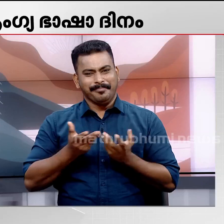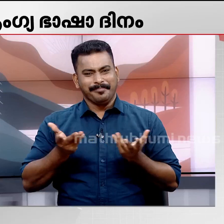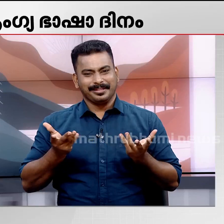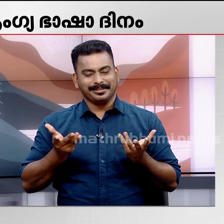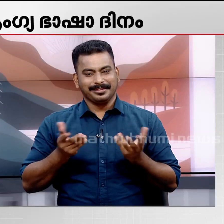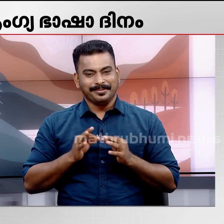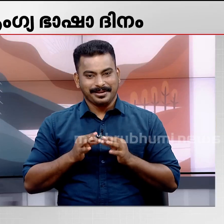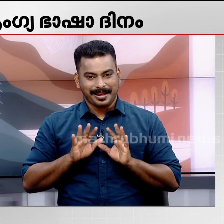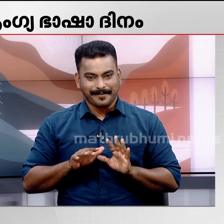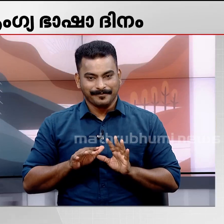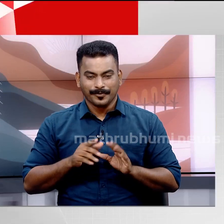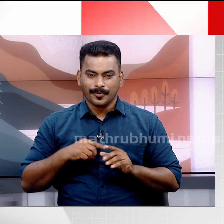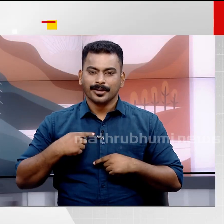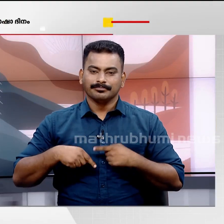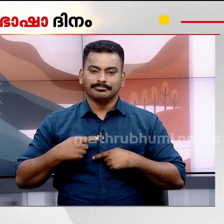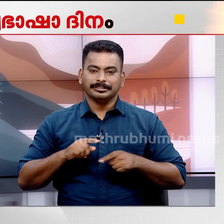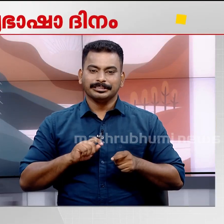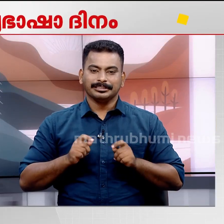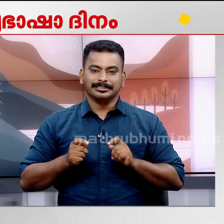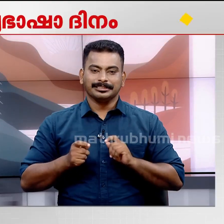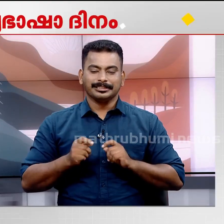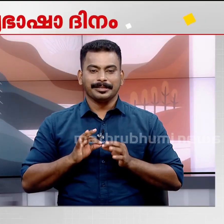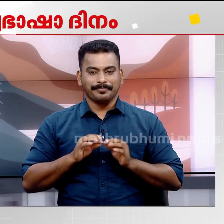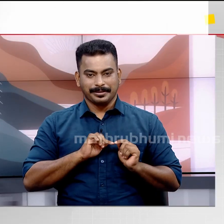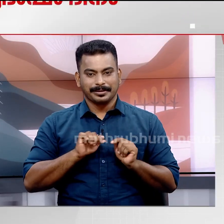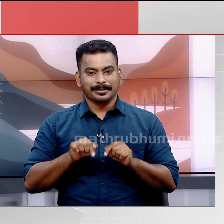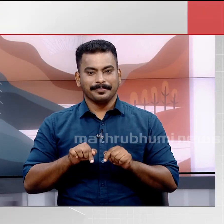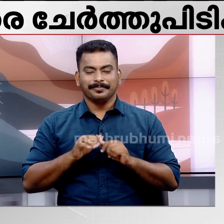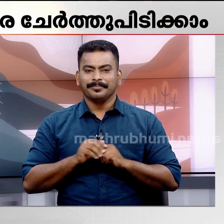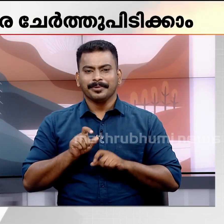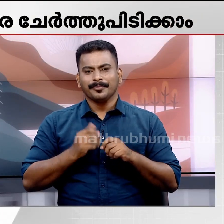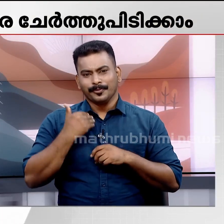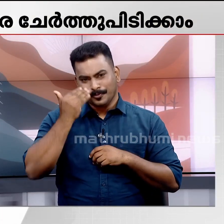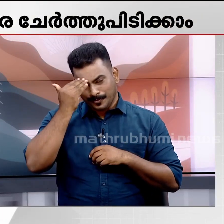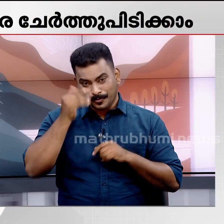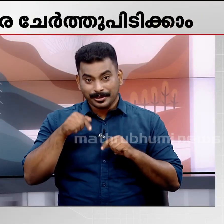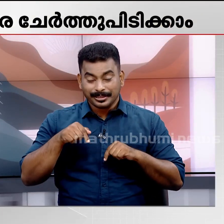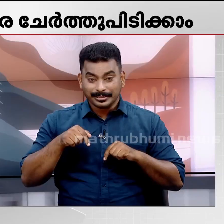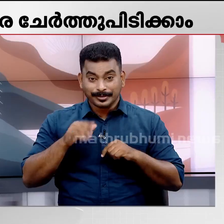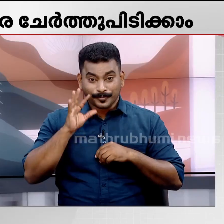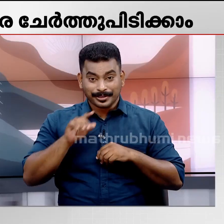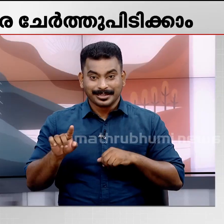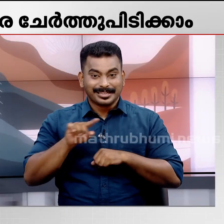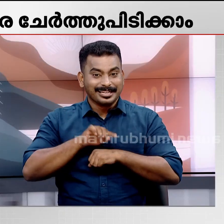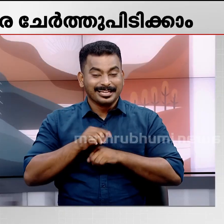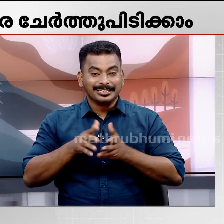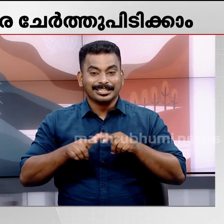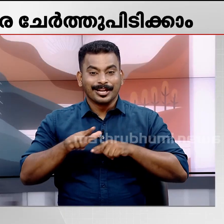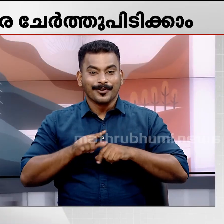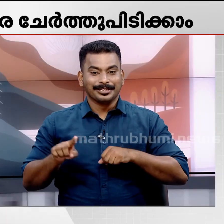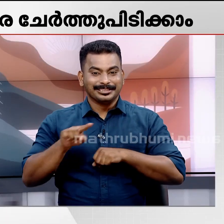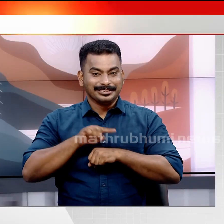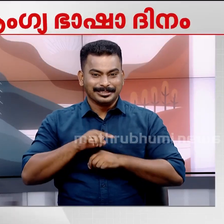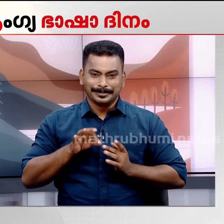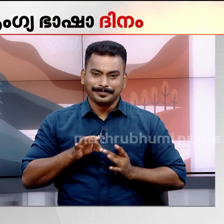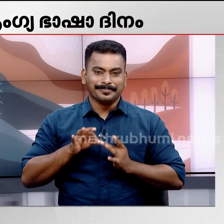നിരയുണ്ട്. അവരെല്ലാം ഓരോ ദിവസം മാറി മാറി പ്രേക്ഷകരിലേക്ക് എത്തുന്നതാണ്, ആളുകൾക്ക് അറിയാവുന്നതാണ്. ഇങ്ങനത്തെ ഒരു ദിവസം എന്നത് നിങ്ങളെ സംബന്ധിച്ച് കുറച്ചുകൂടി സ്പെഷ്യലാണ്. കാരണം